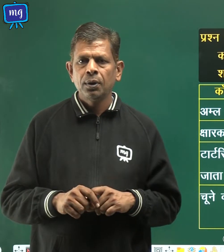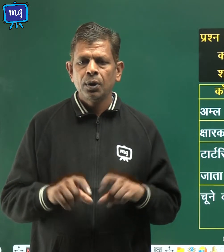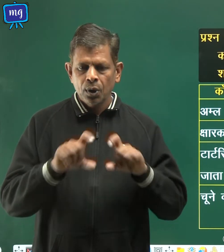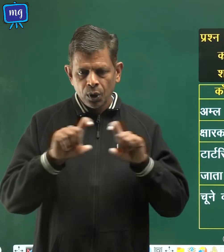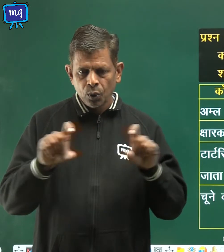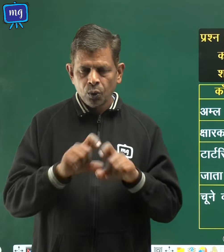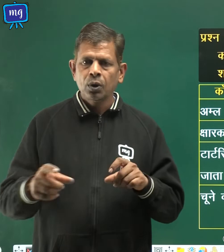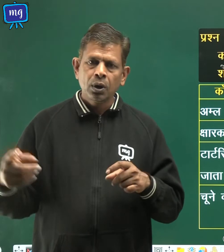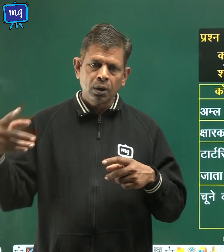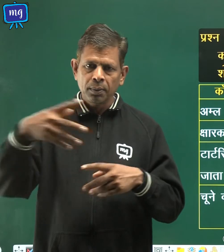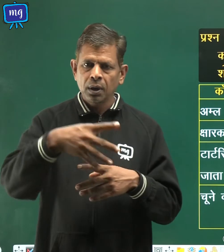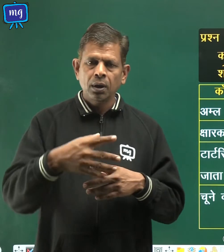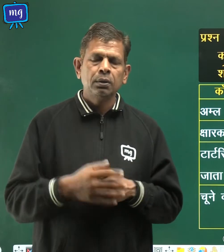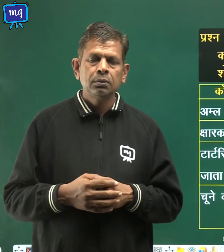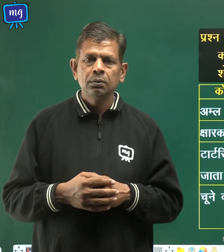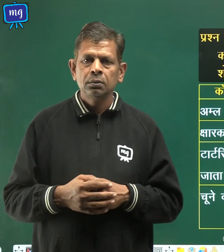का मिलान